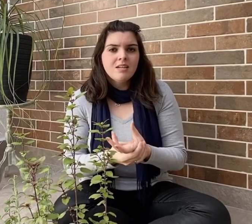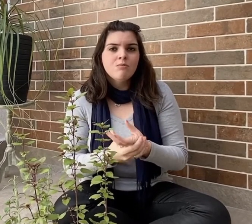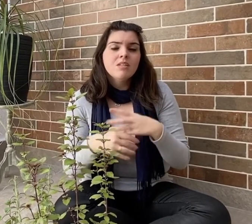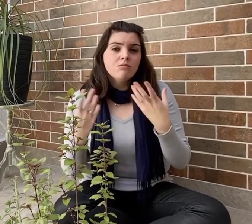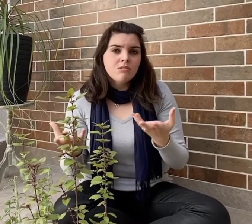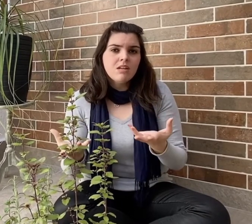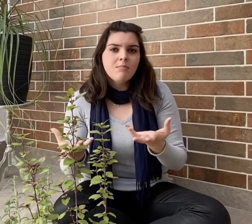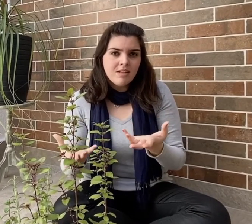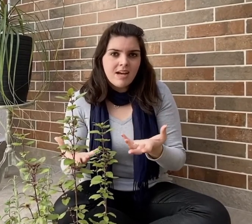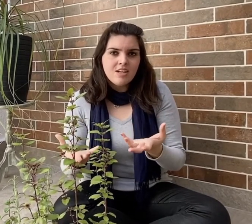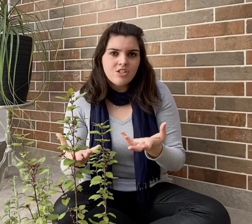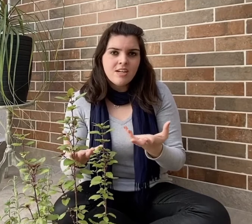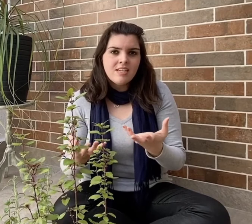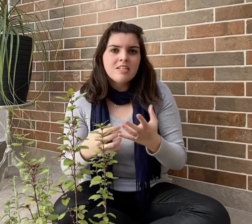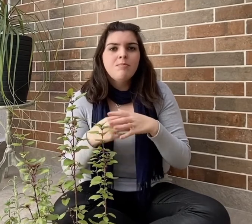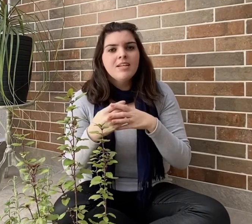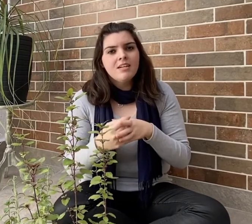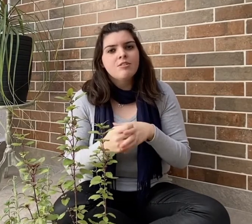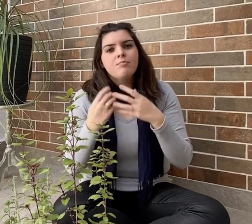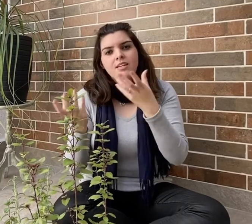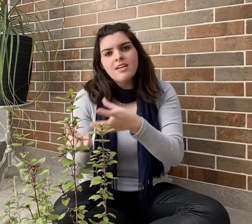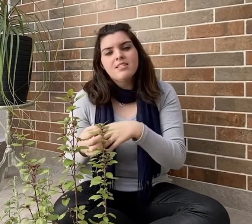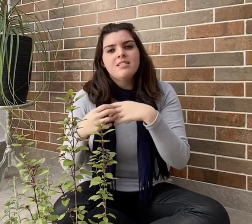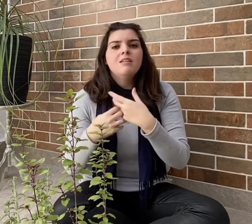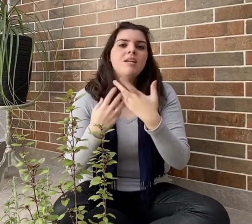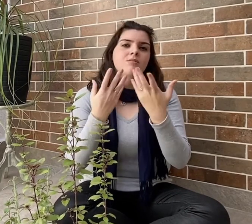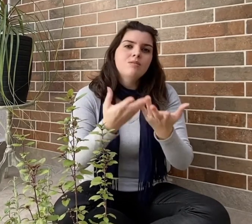da sustentabilidade, né? Explicando por que que esses alimentos são